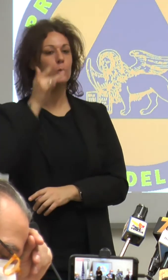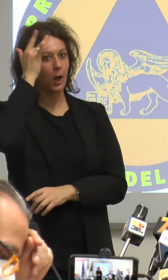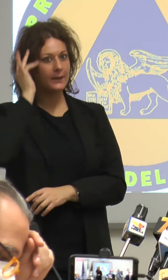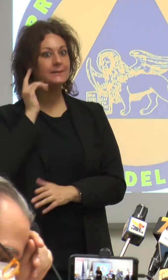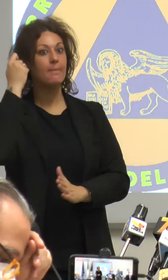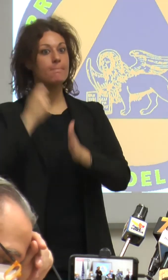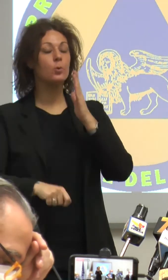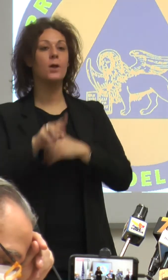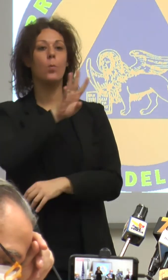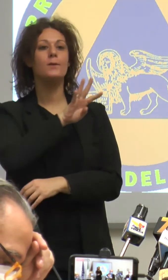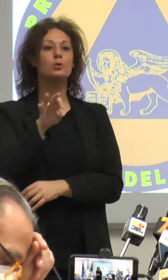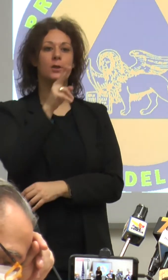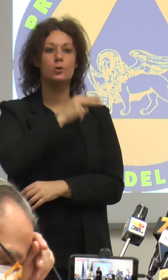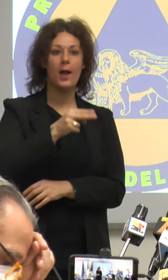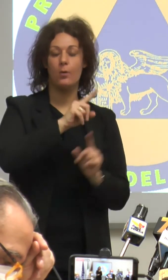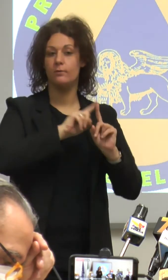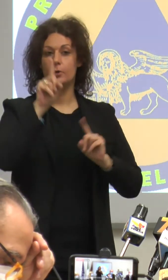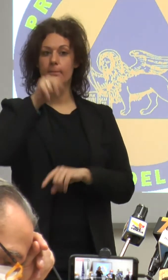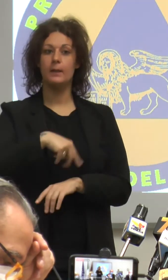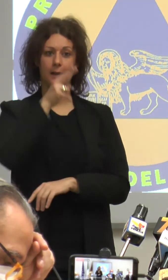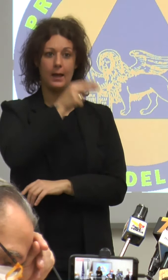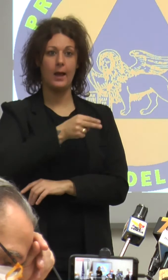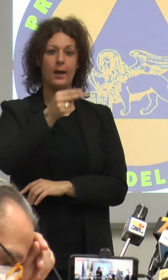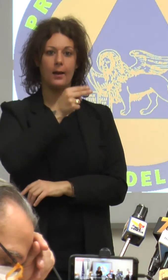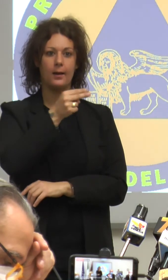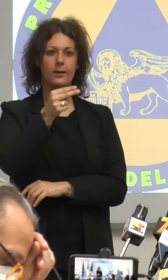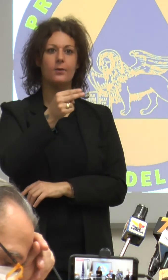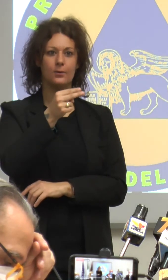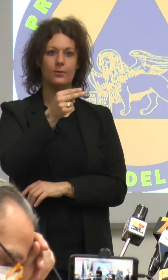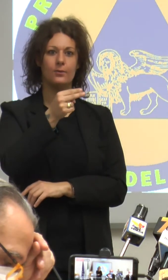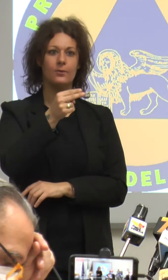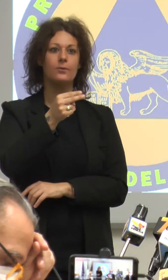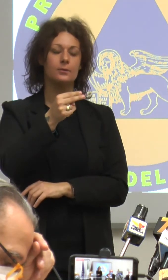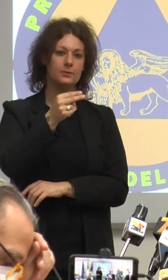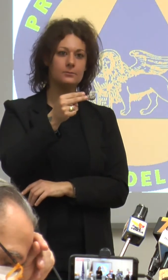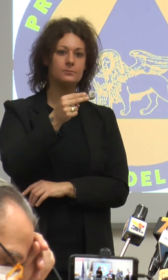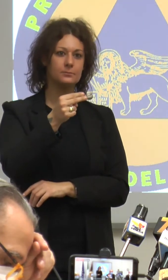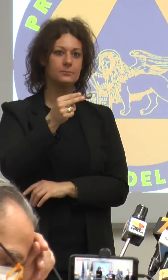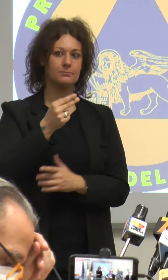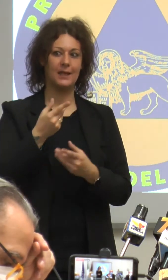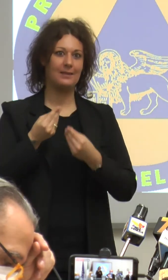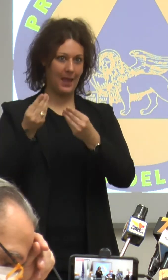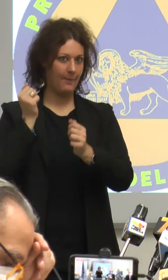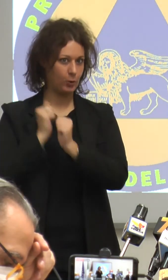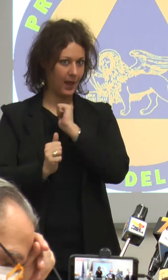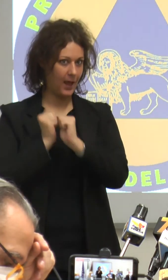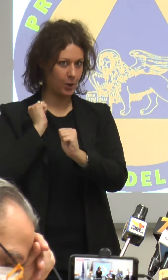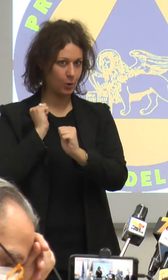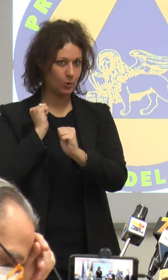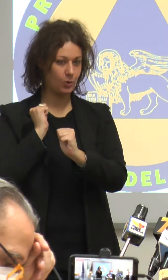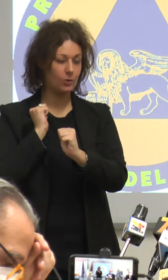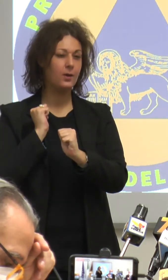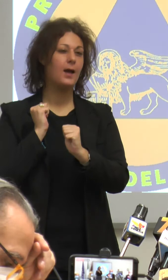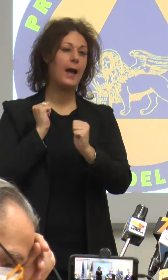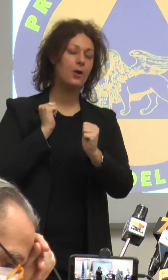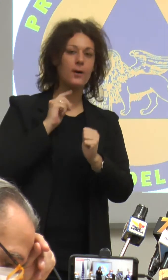euro, cioè non è che ti passa comunque la giornata, cioè è un danno, un grave danno. Quindi bisogna